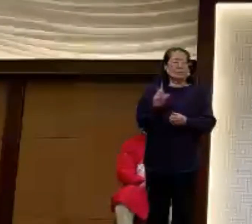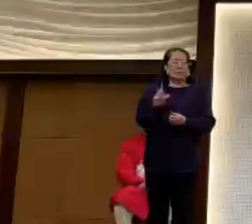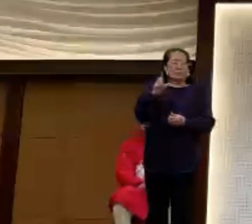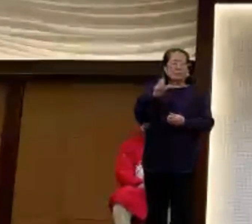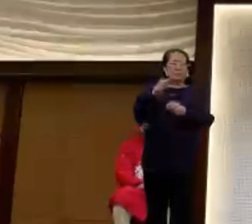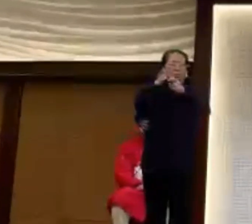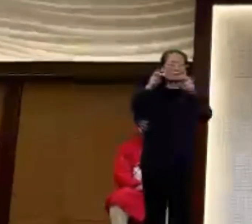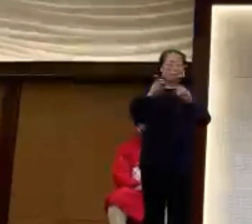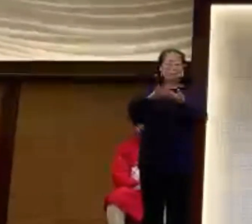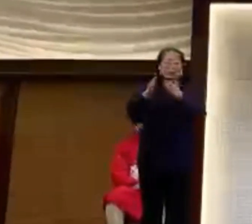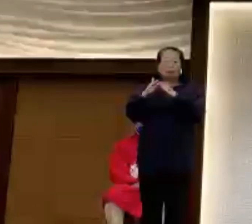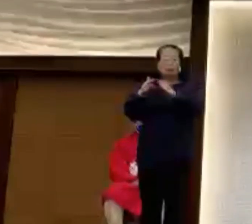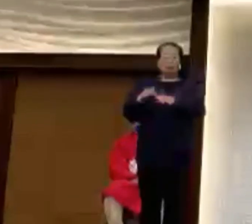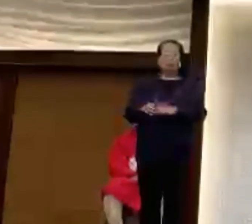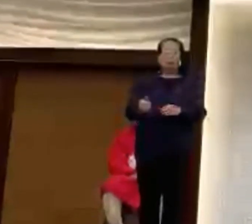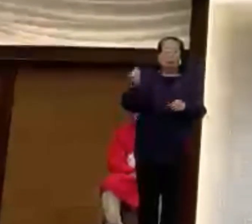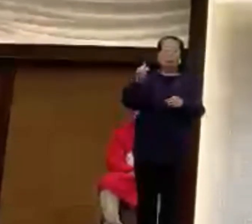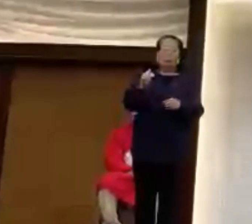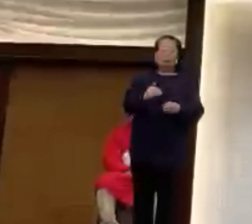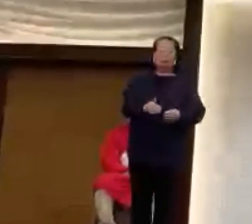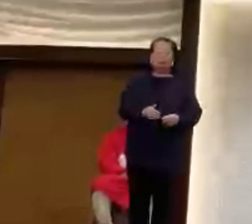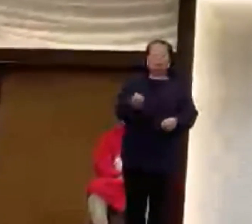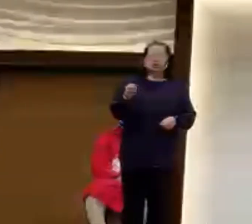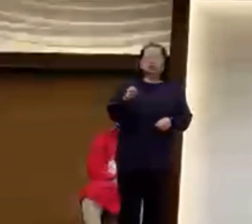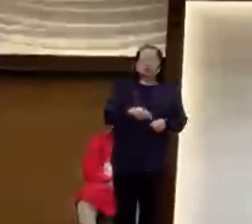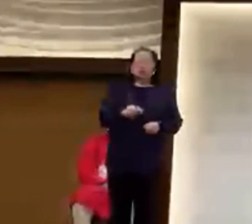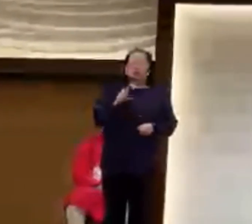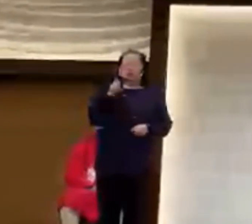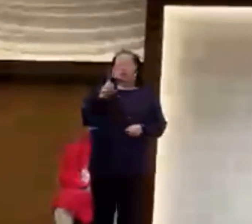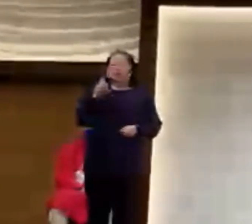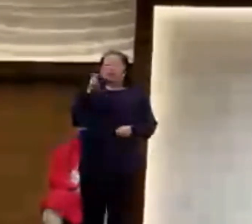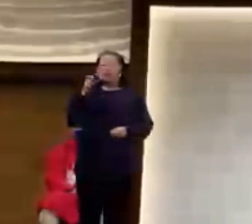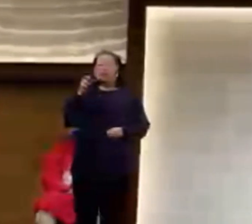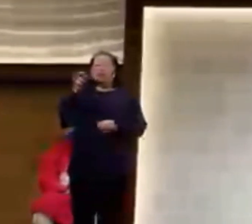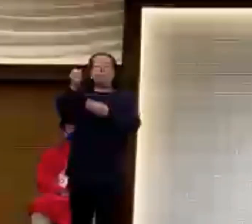上峰町長竹広雄平様、